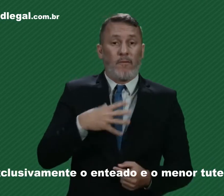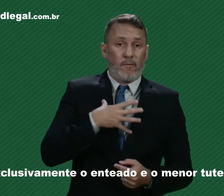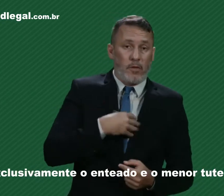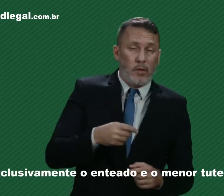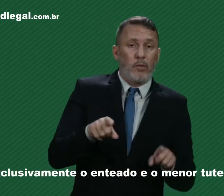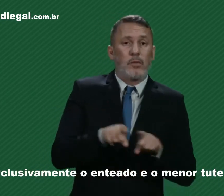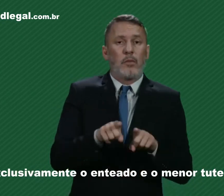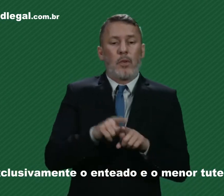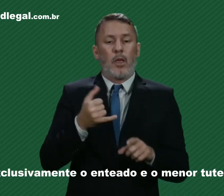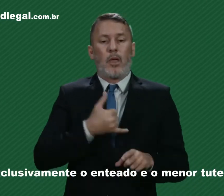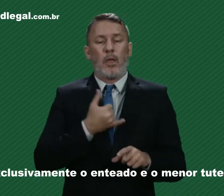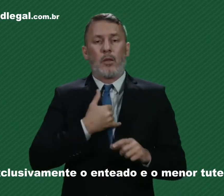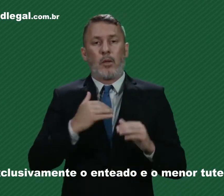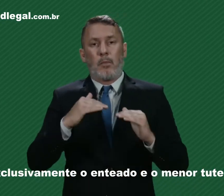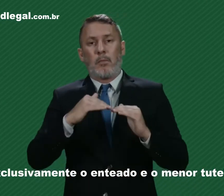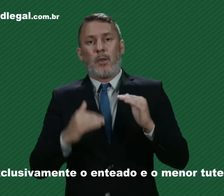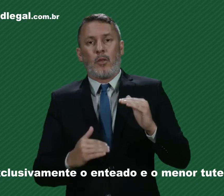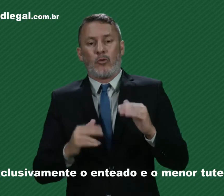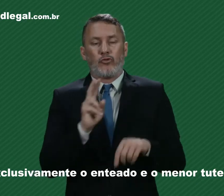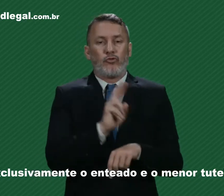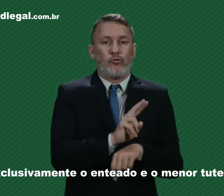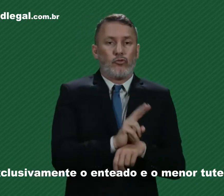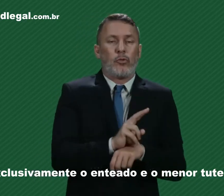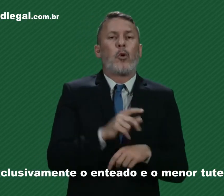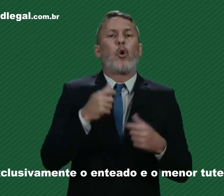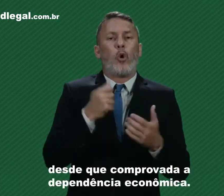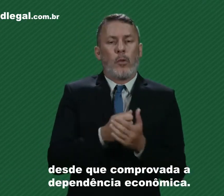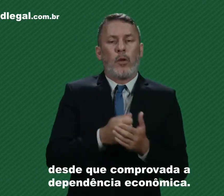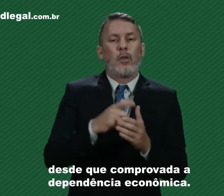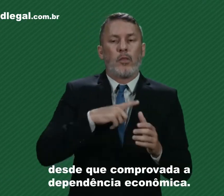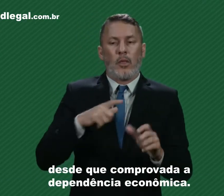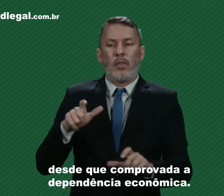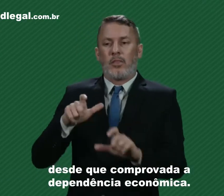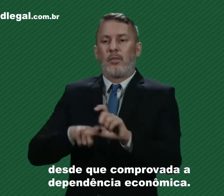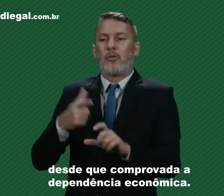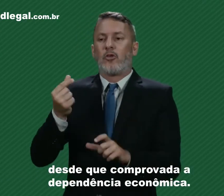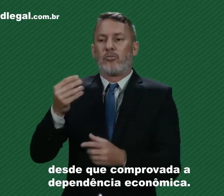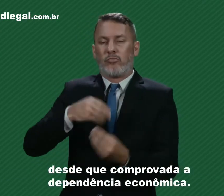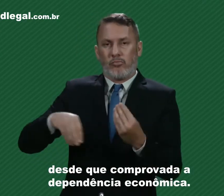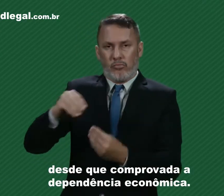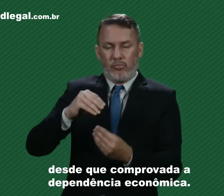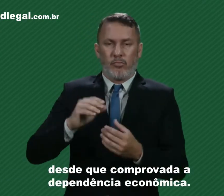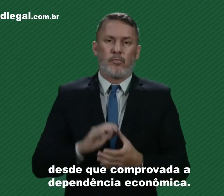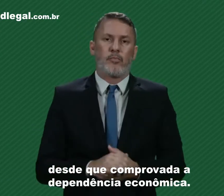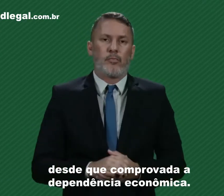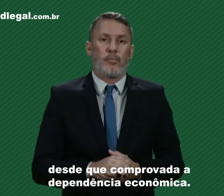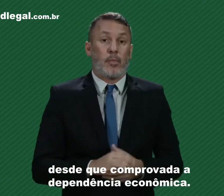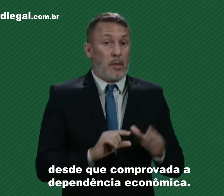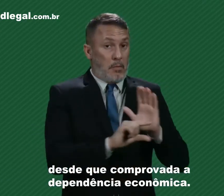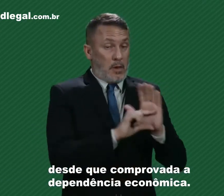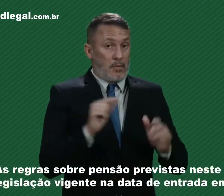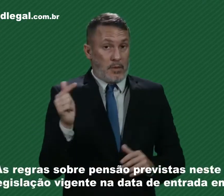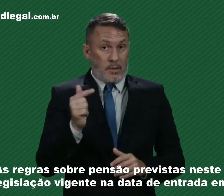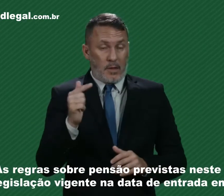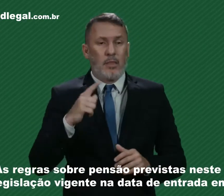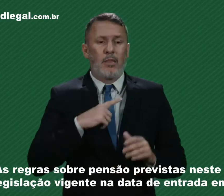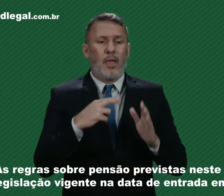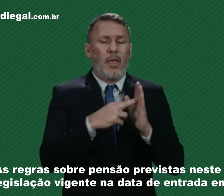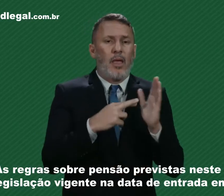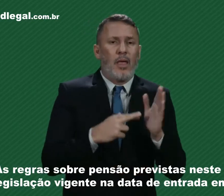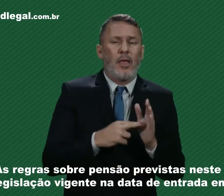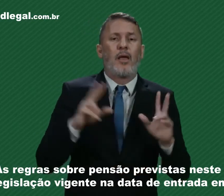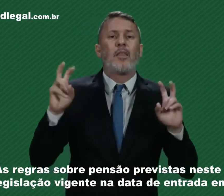morte exclusivamente o enteado e o menor tutelado, desde que comprovada a dependência econômica.